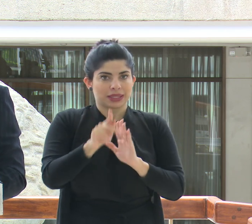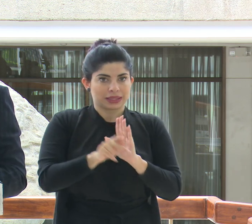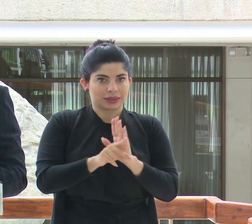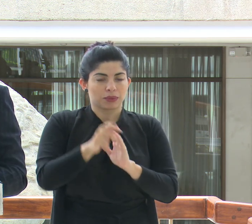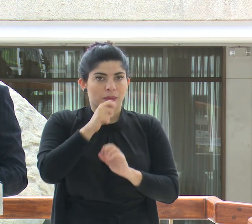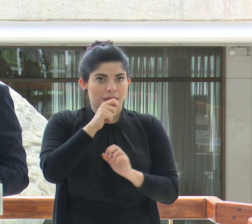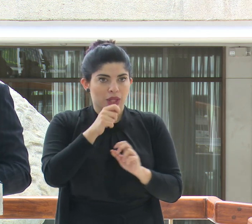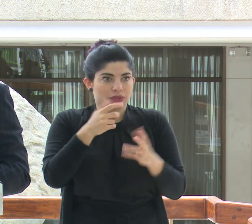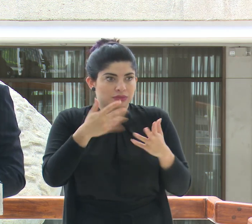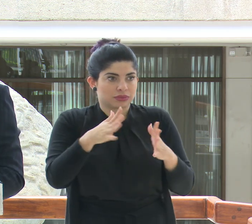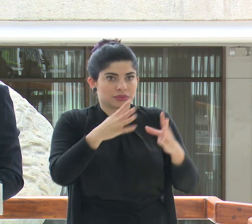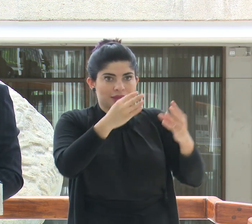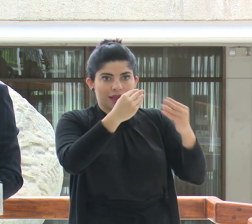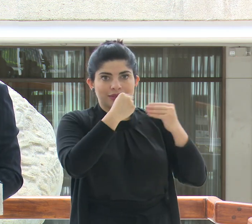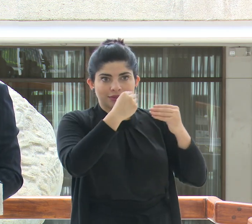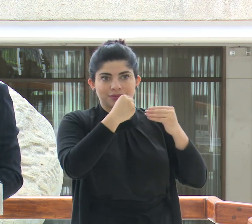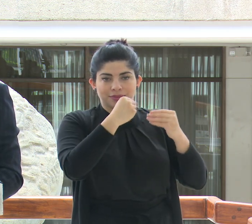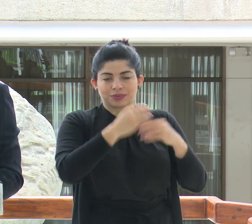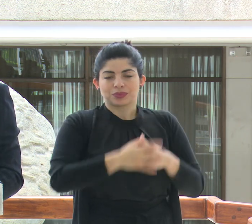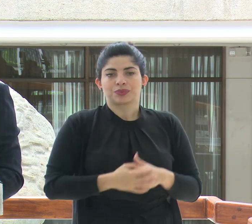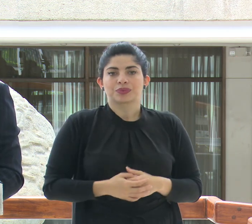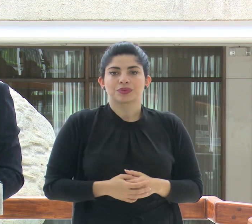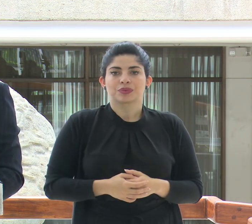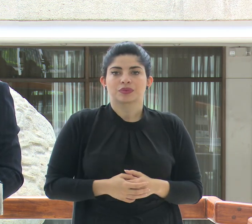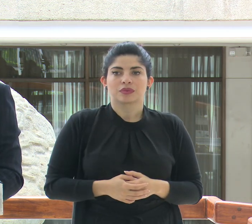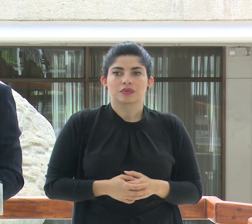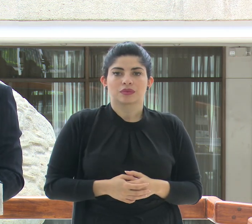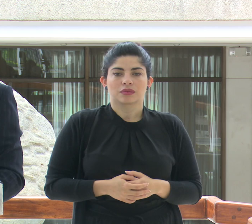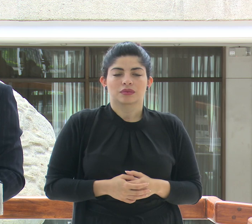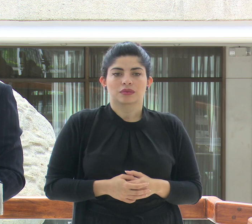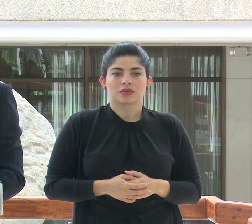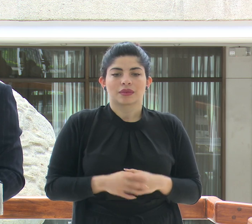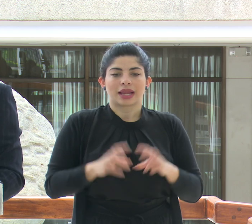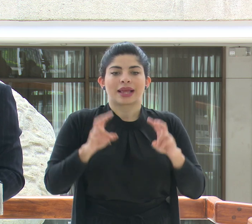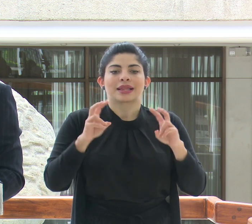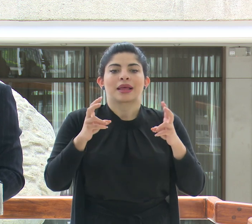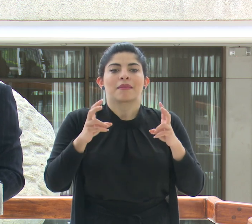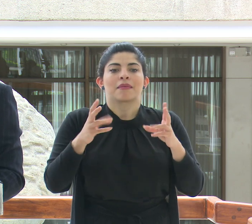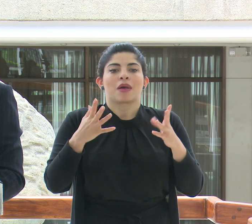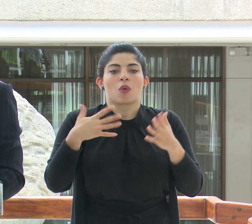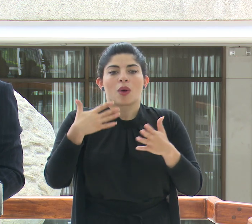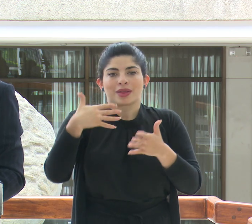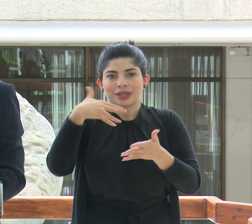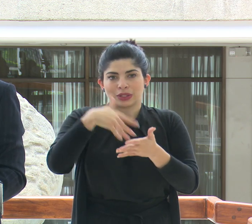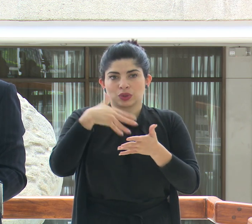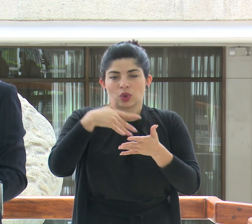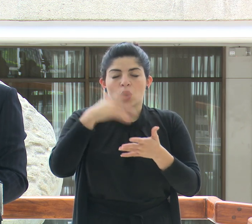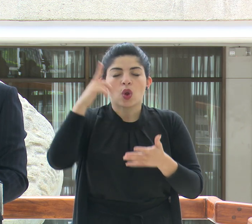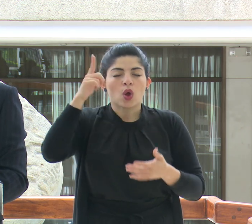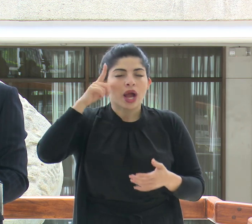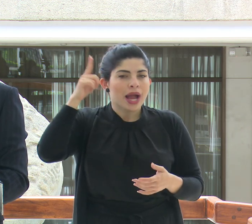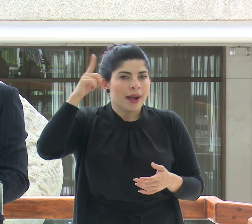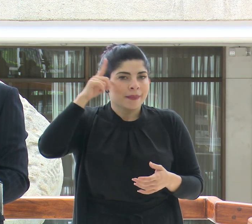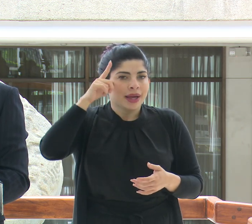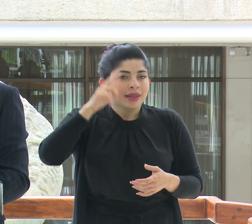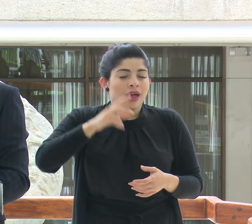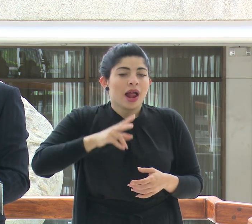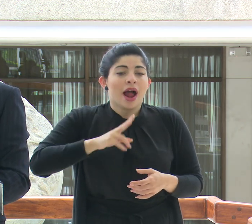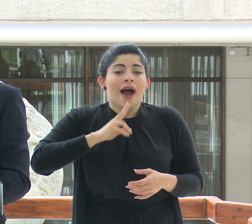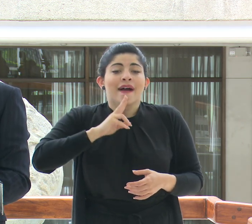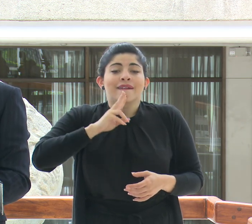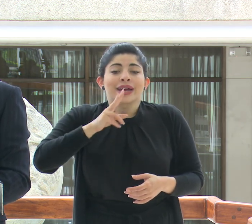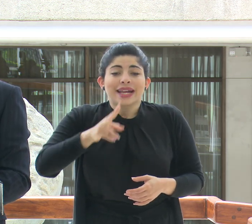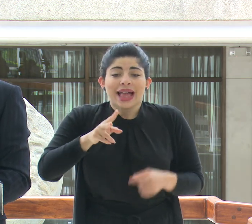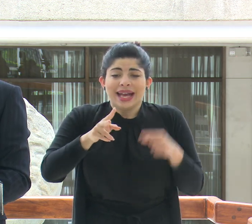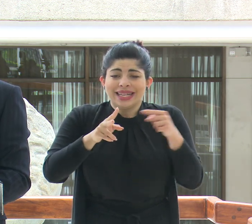nos enseñó en el tema de, pues, cuando hicimos nuestros estudios. Obviamente, la verdad y la veracidad es